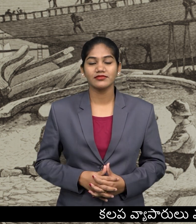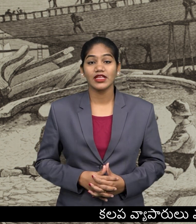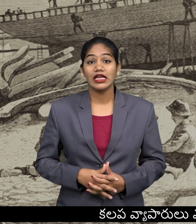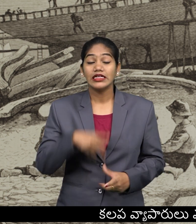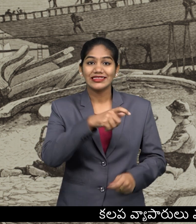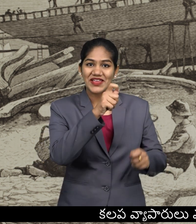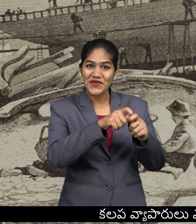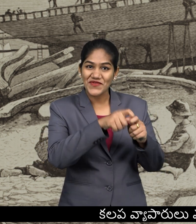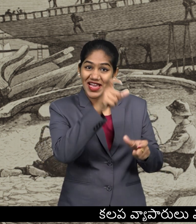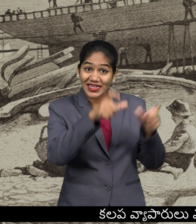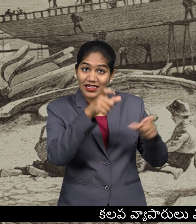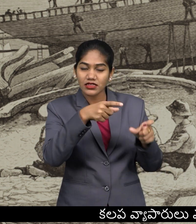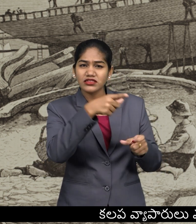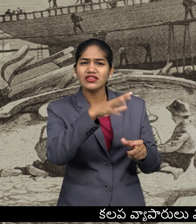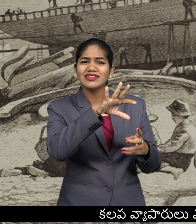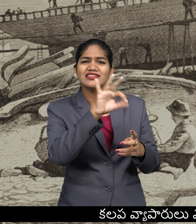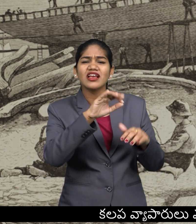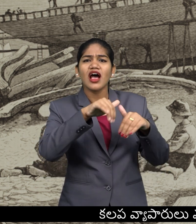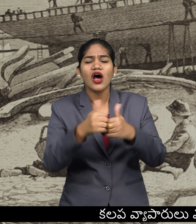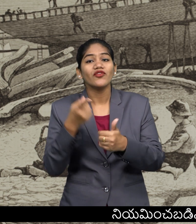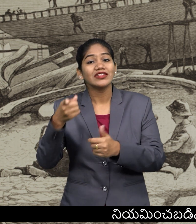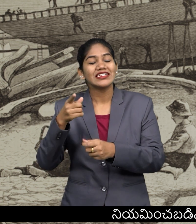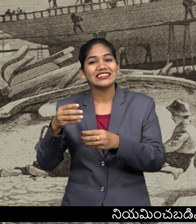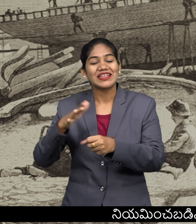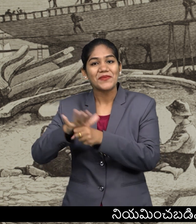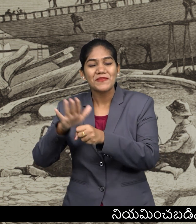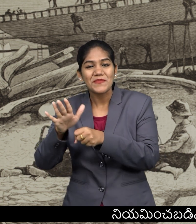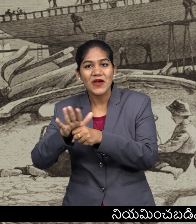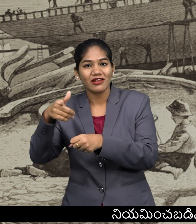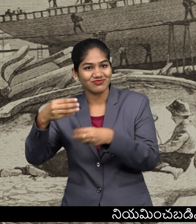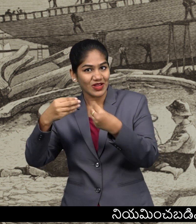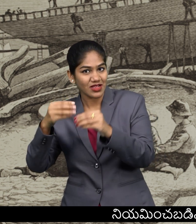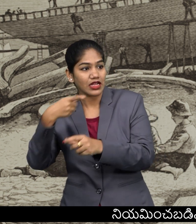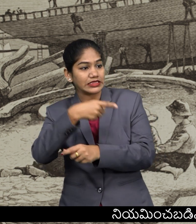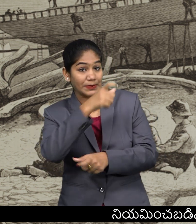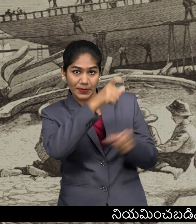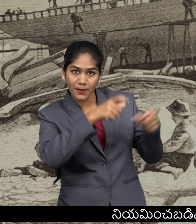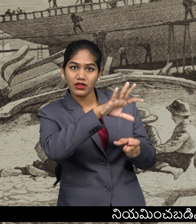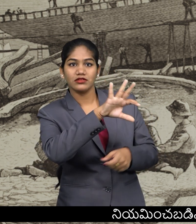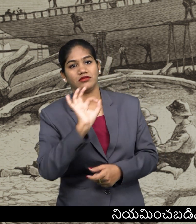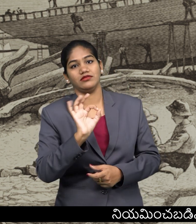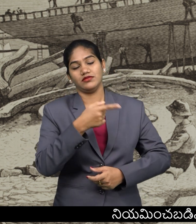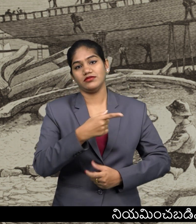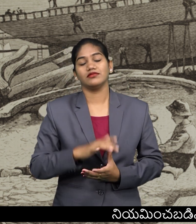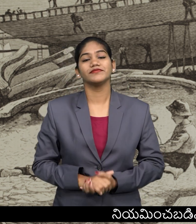కలప వ్యాపారులు మరియు అటవీ కాంట్రాక్టర్లచే నియమించబడిన కార్మికులు పనిచేశారు.